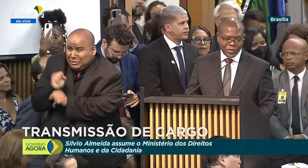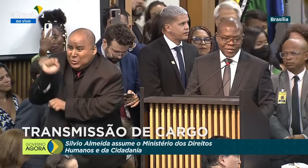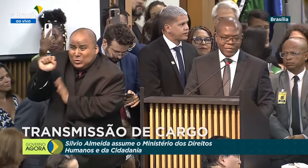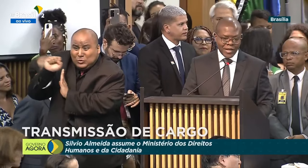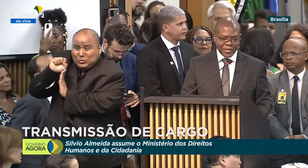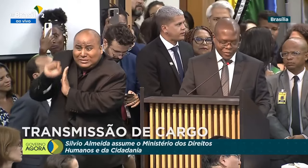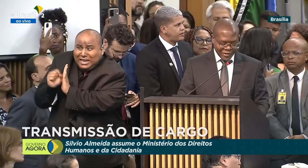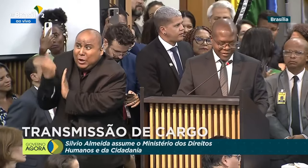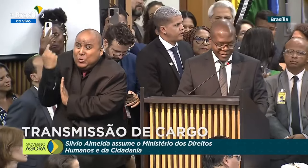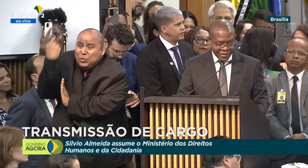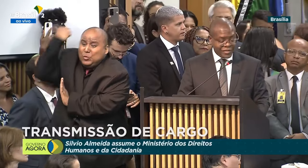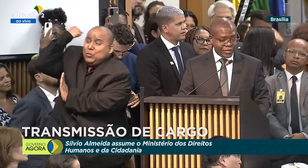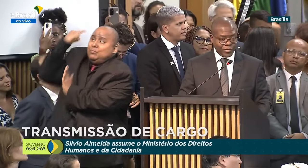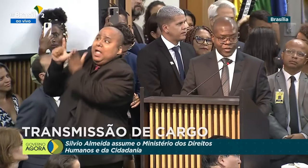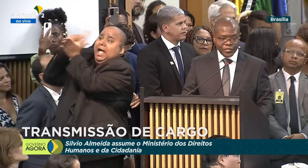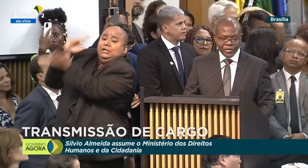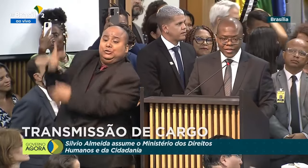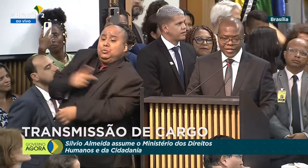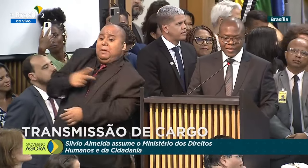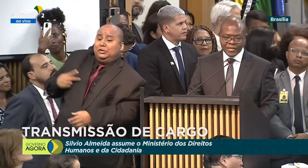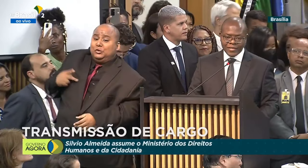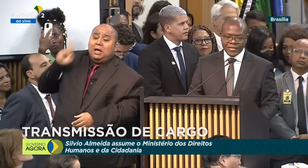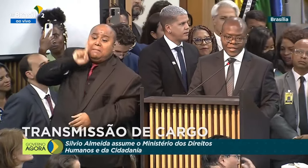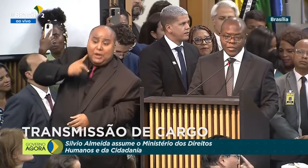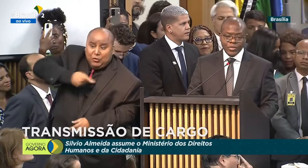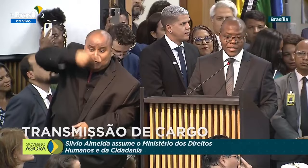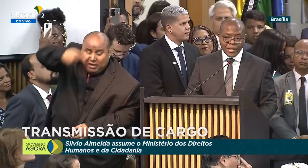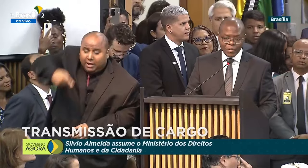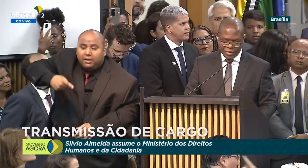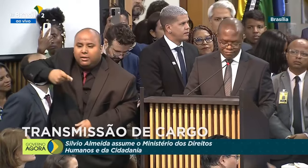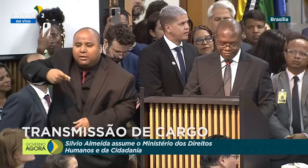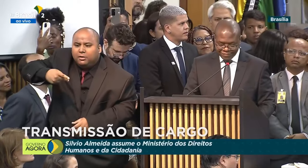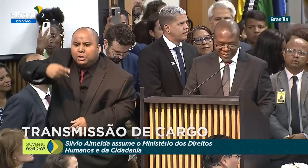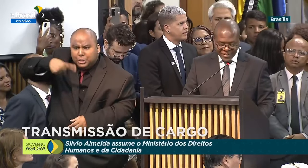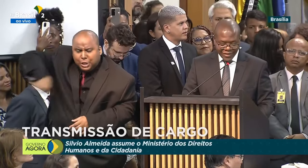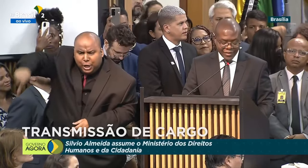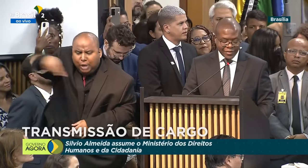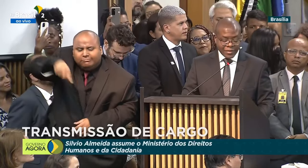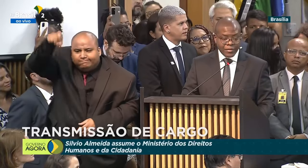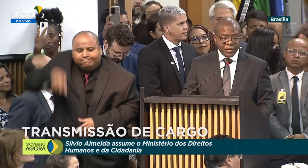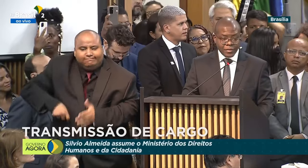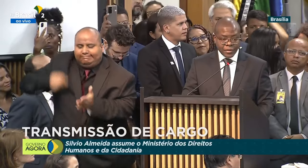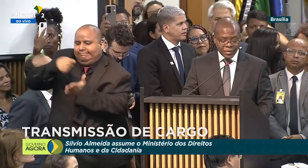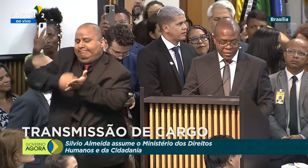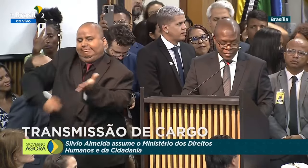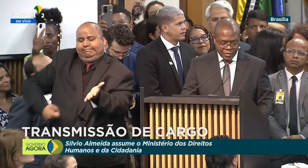do Pastor Martin Luther King ter dito isso nos Gama